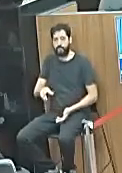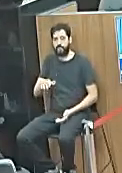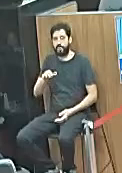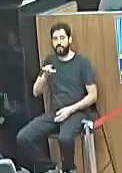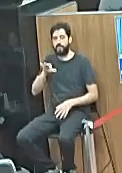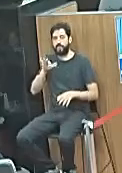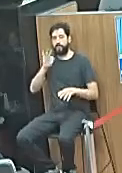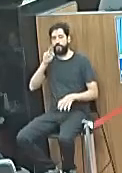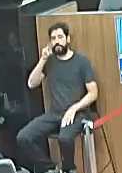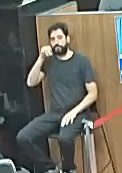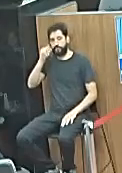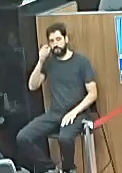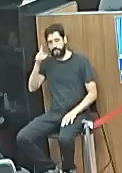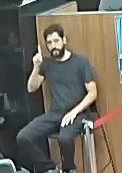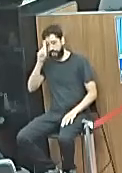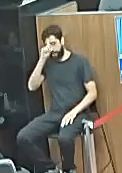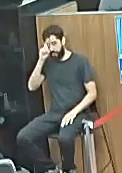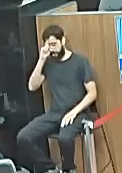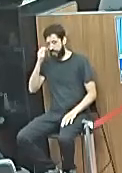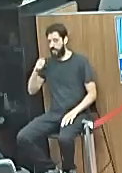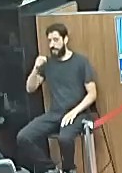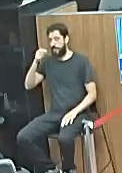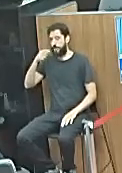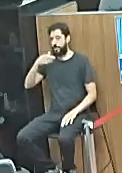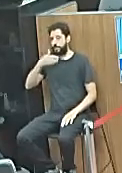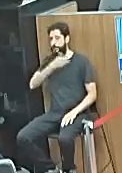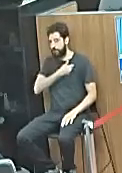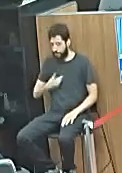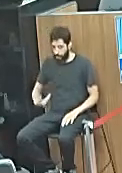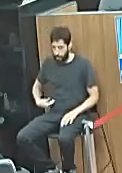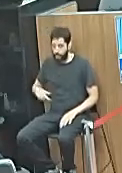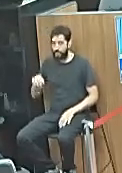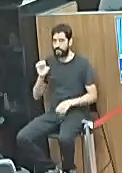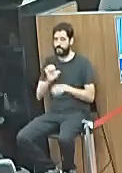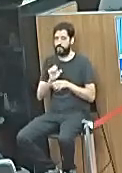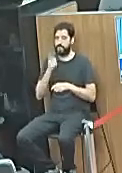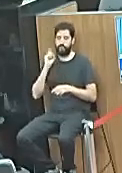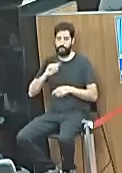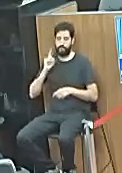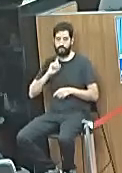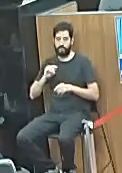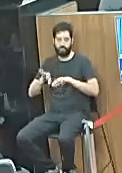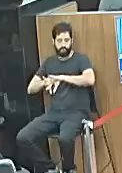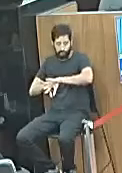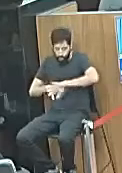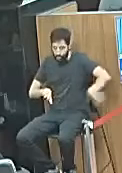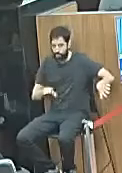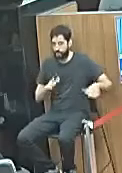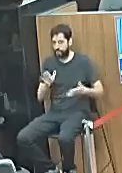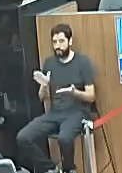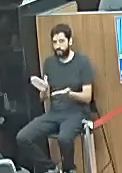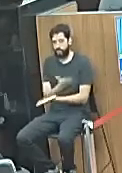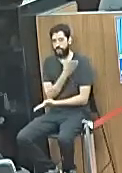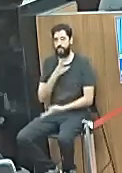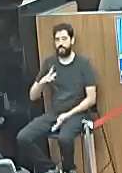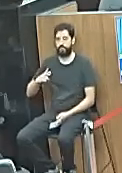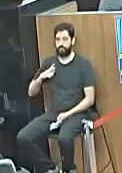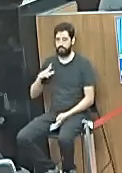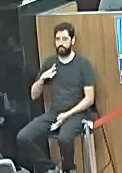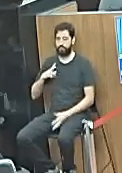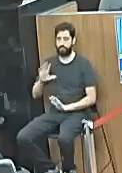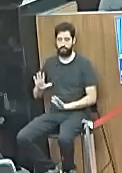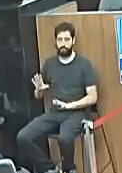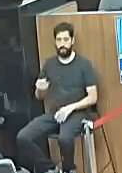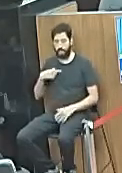hospitalar deve ser pública e gerido pelo estado de minas gerais sem a participação da iniciativa privada então reforçamos aqui o nosso